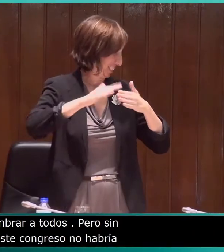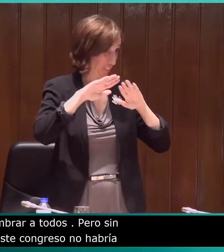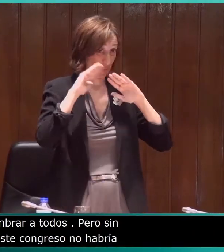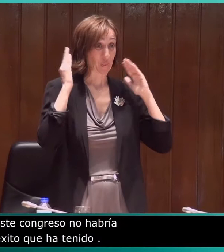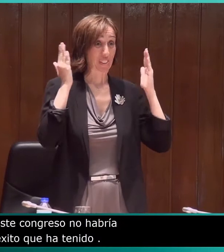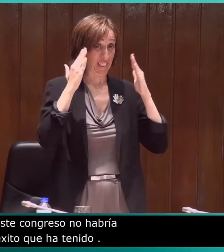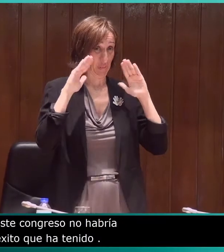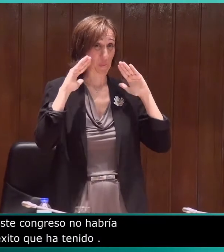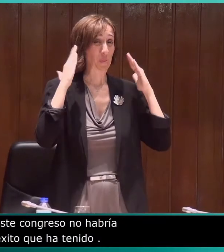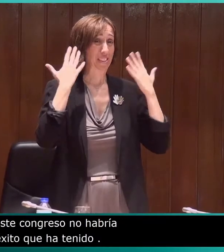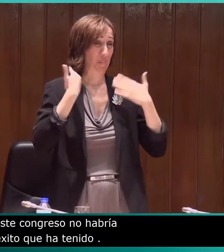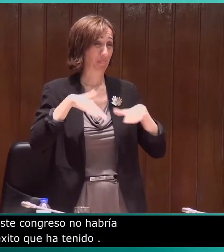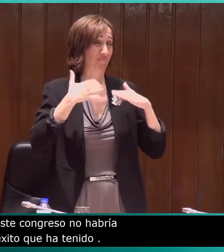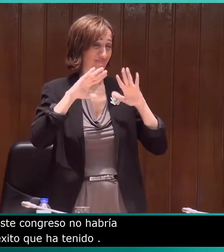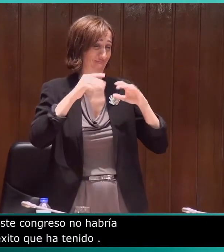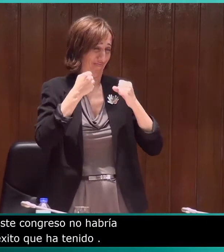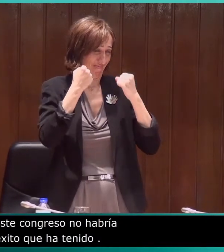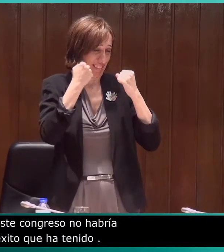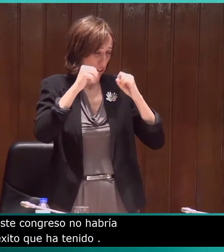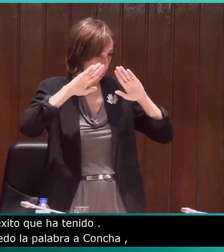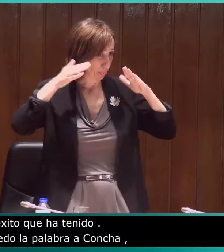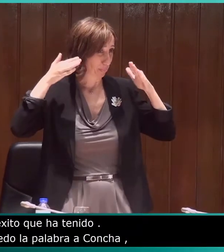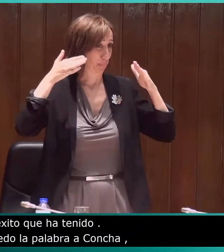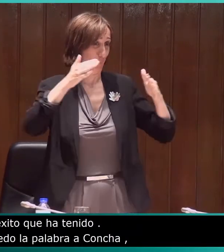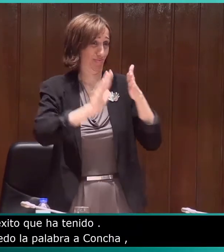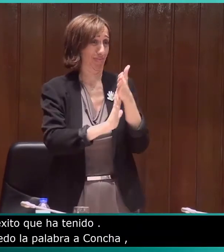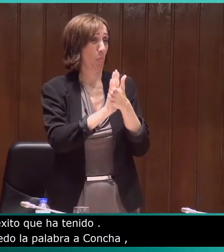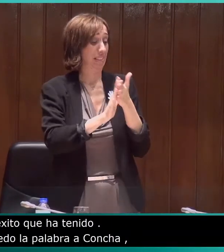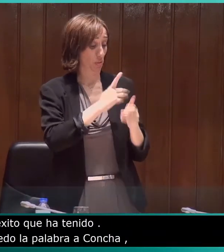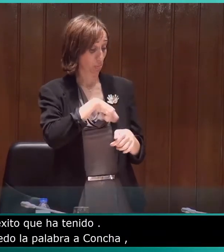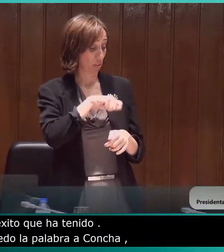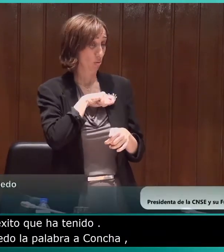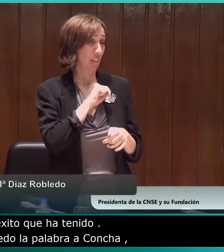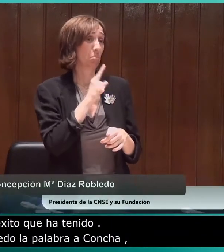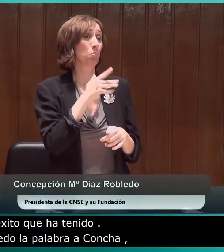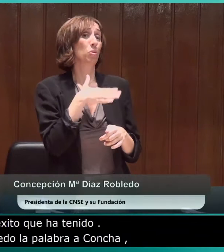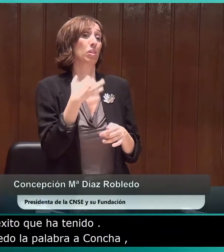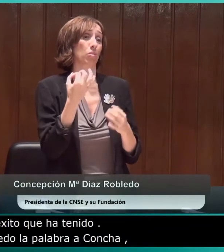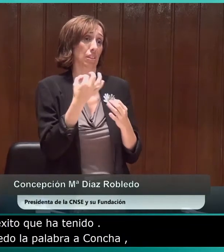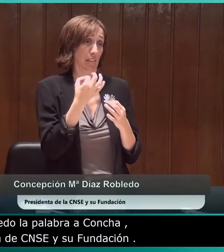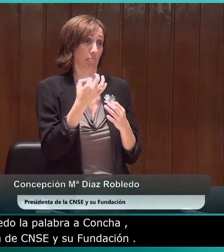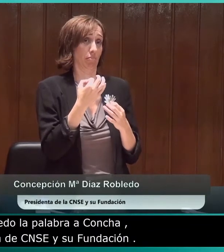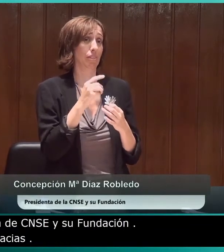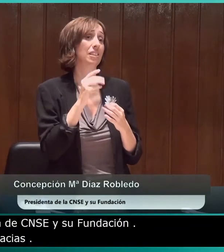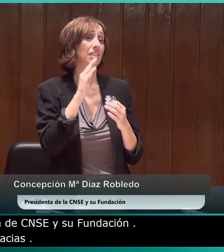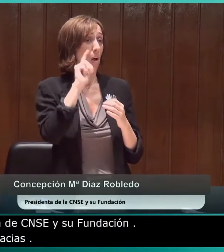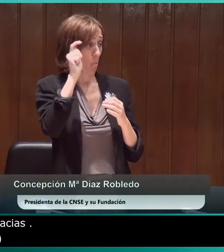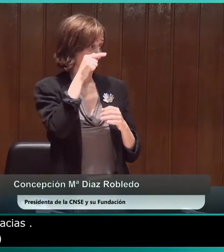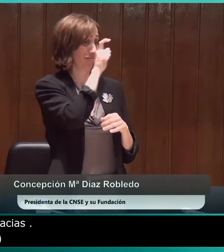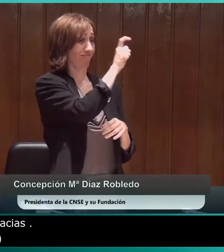bueno pasamos a clausurar el congreso un congreso eminentemente centrado en la lengua de